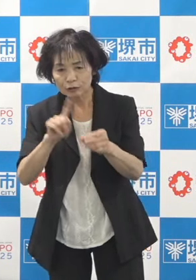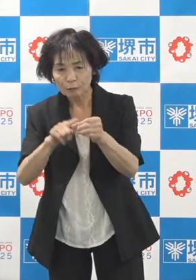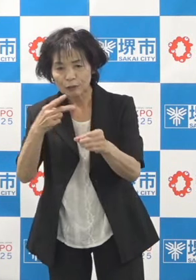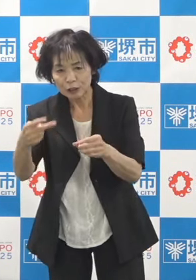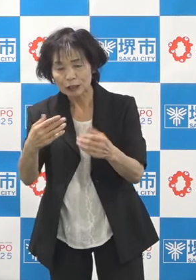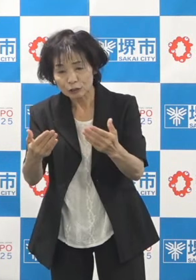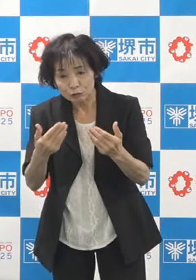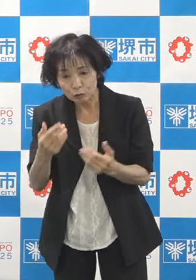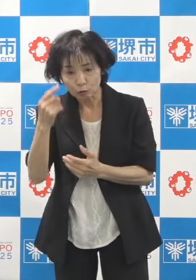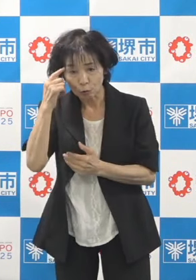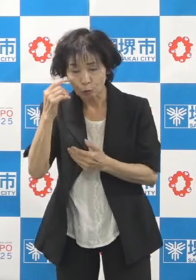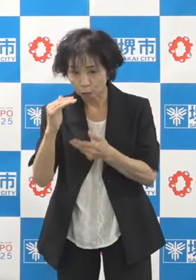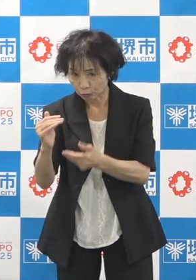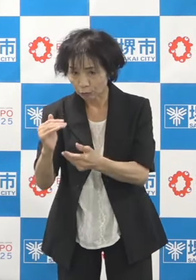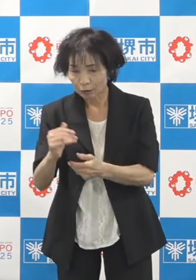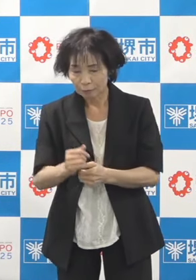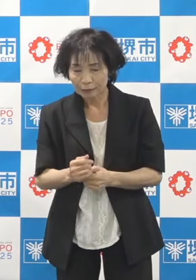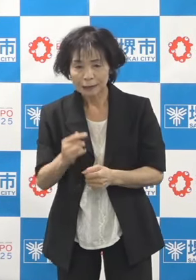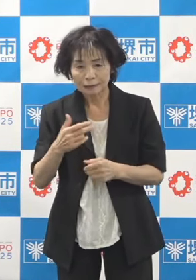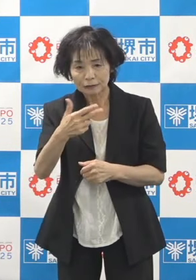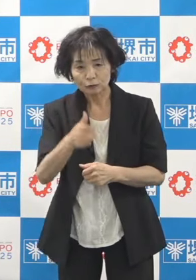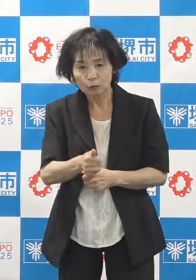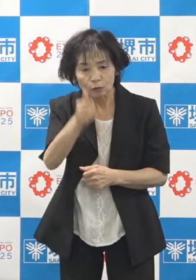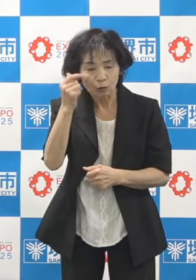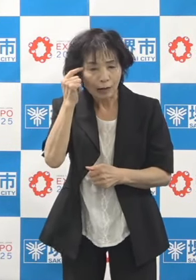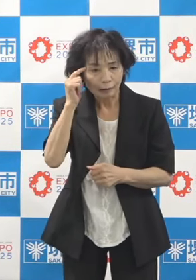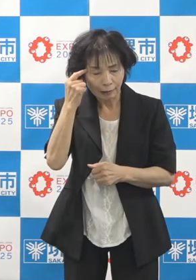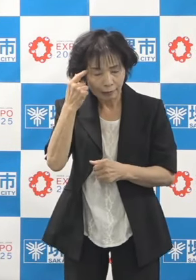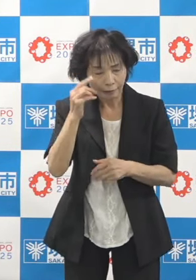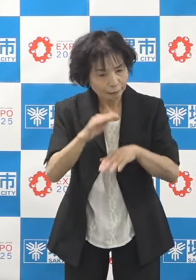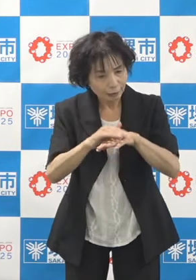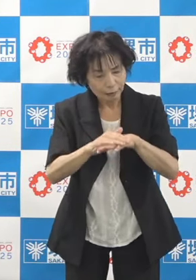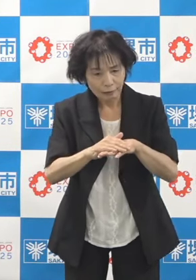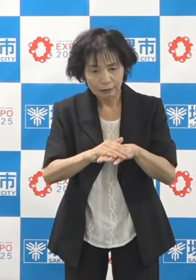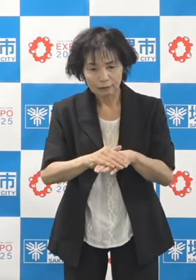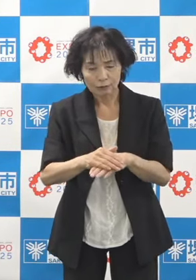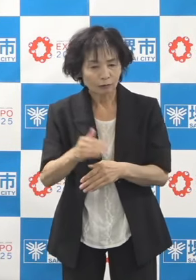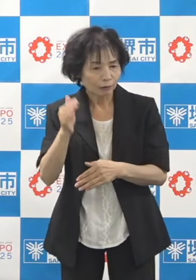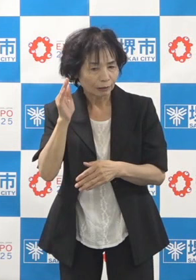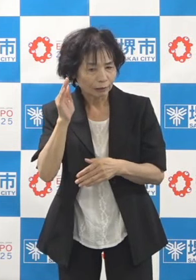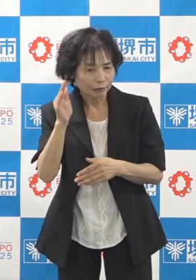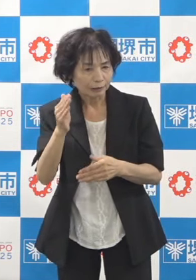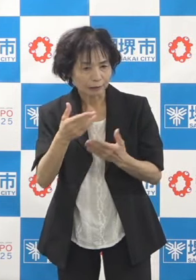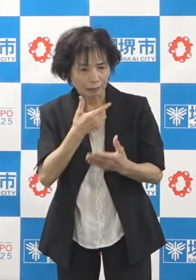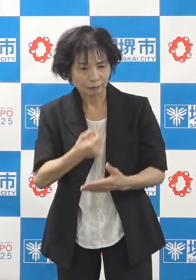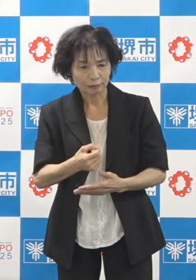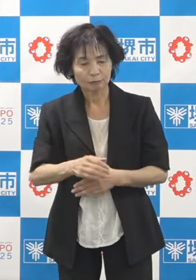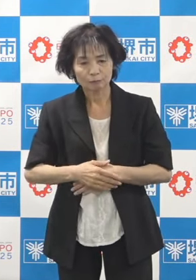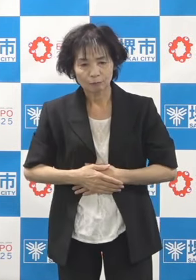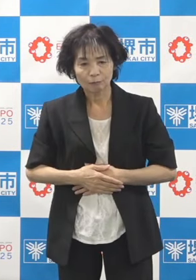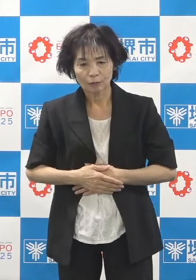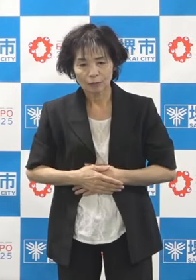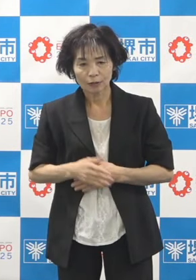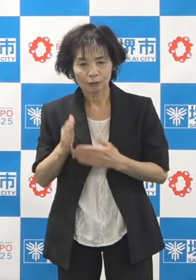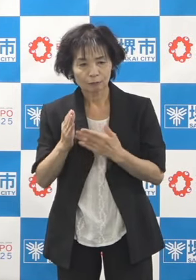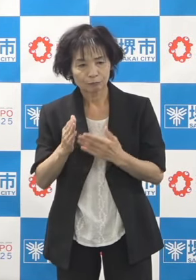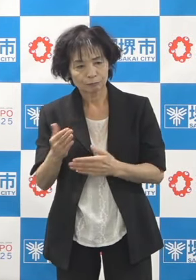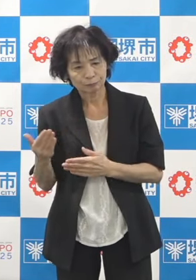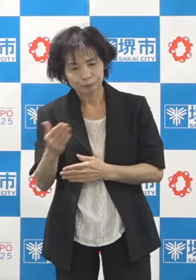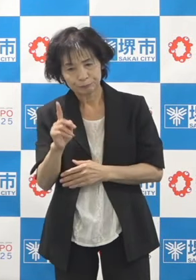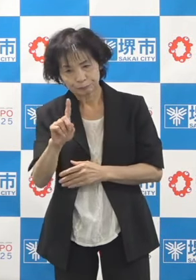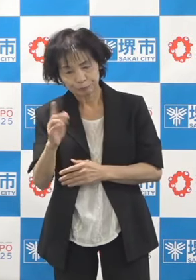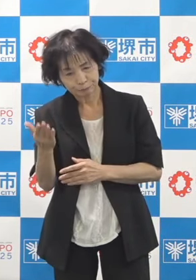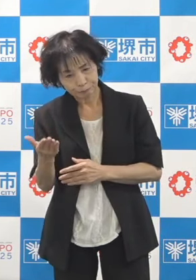ること、あるいはその市長の考えというのがあれば教えていただきたいと思います。この事業に限ったことではなくてお聞きしたいと思います。 は